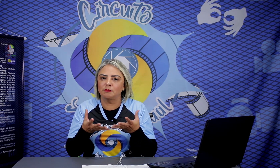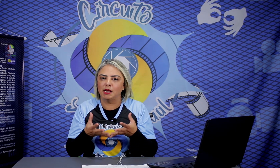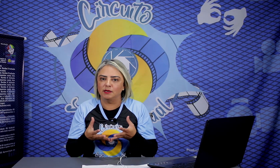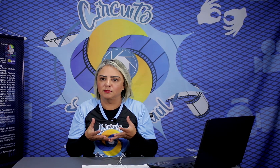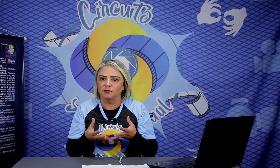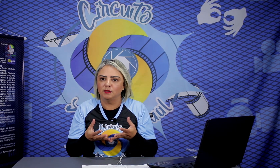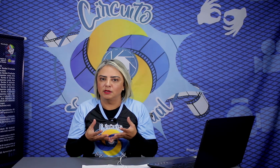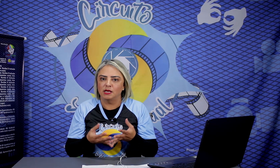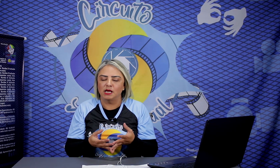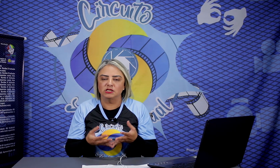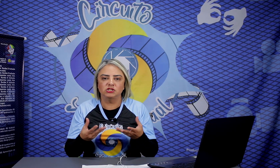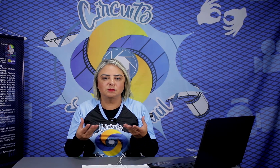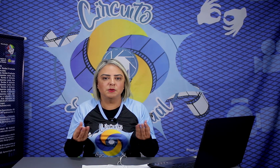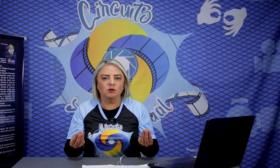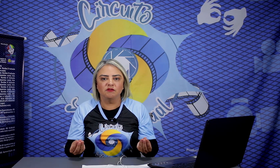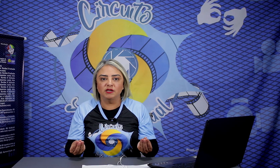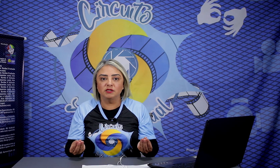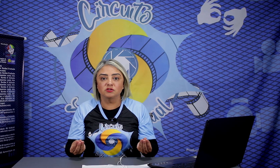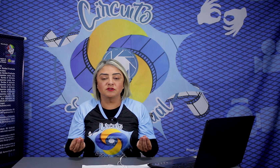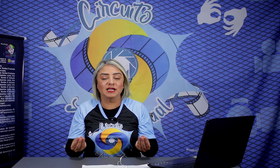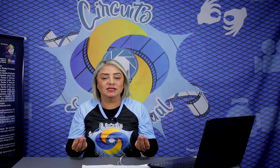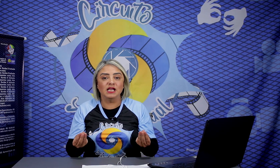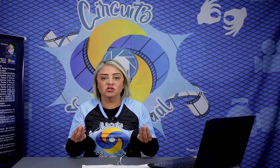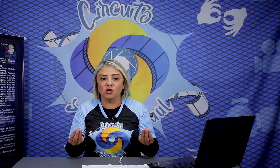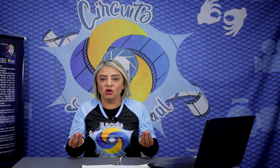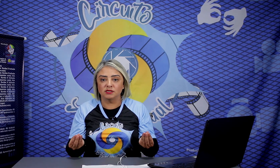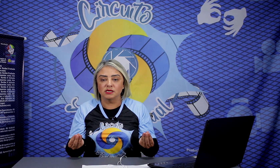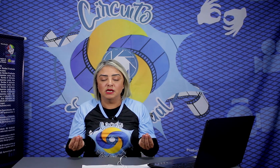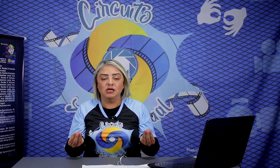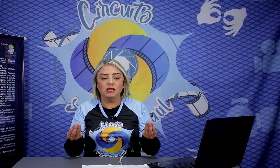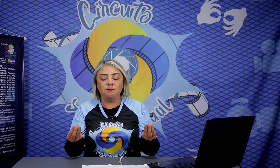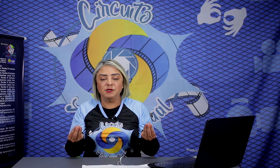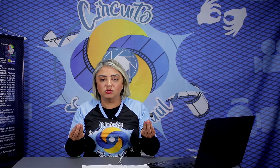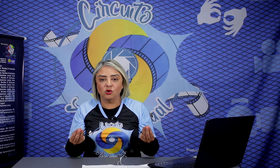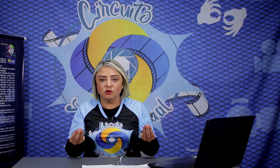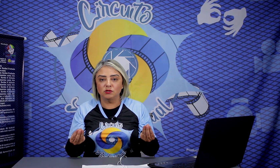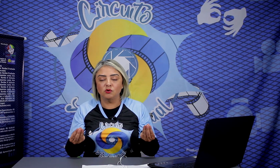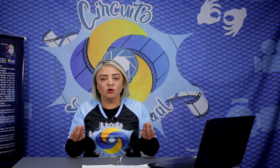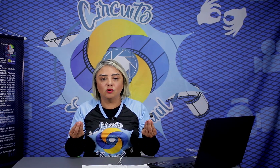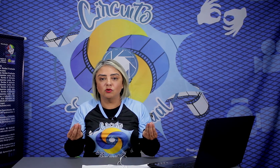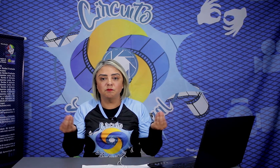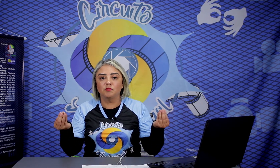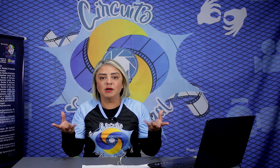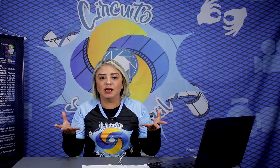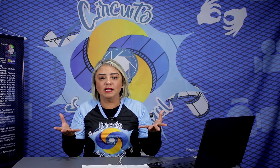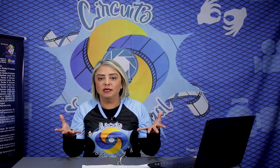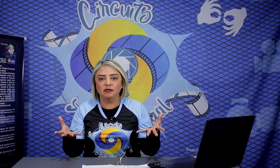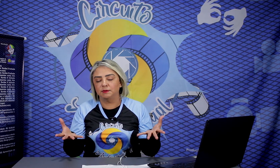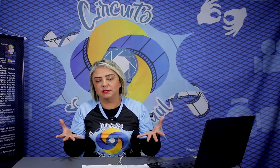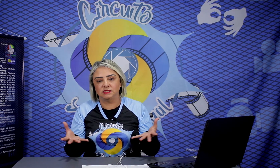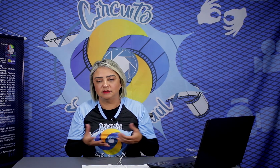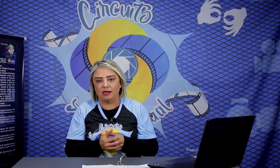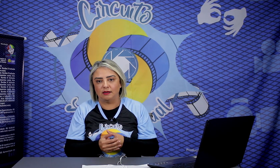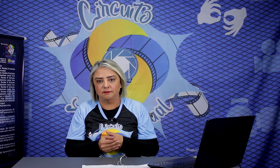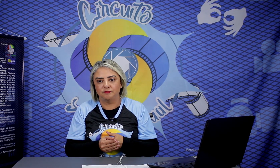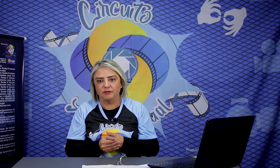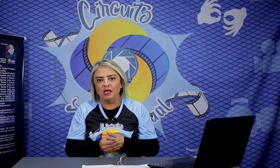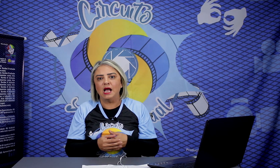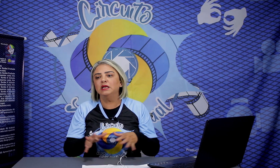trabalho. A gente já pegou eventos de ficar 10 horas que a pessoa não colocou uma cadeira para sentar. Ah, não,